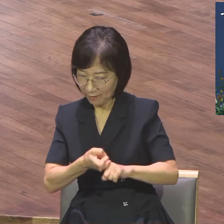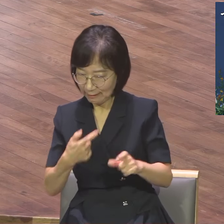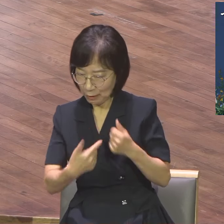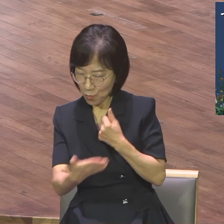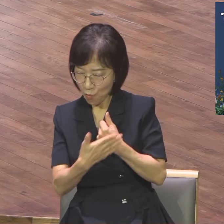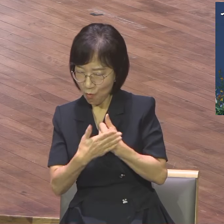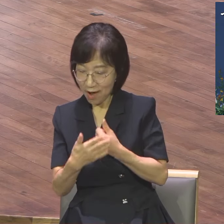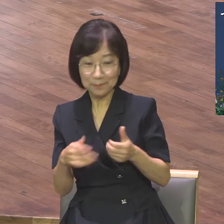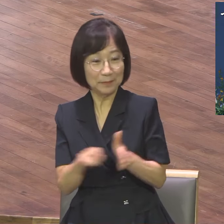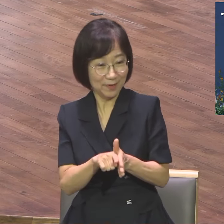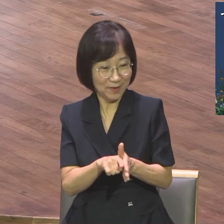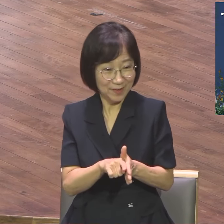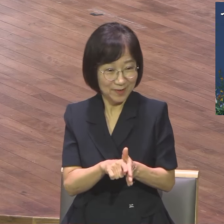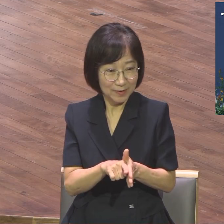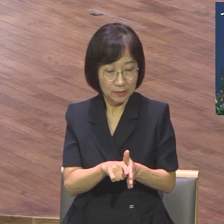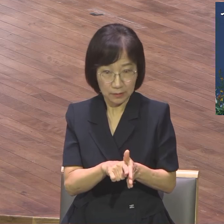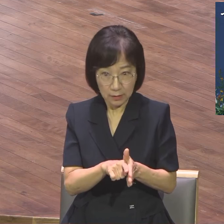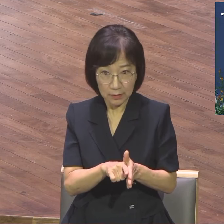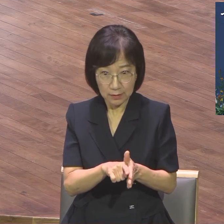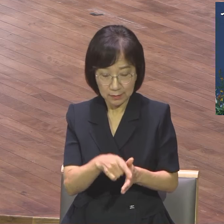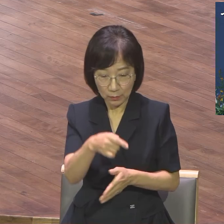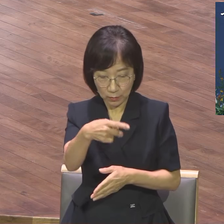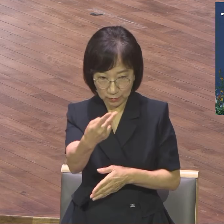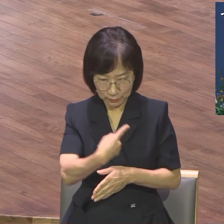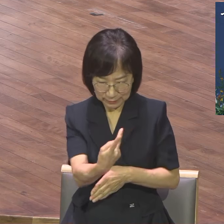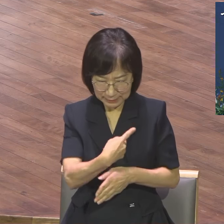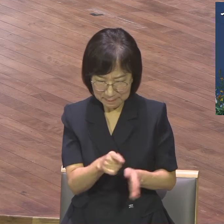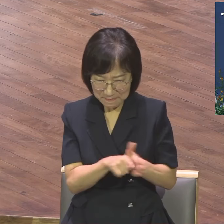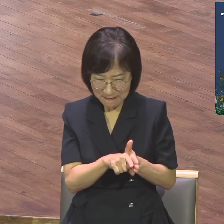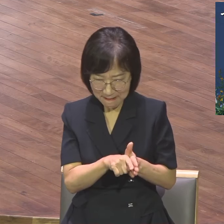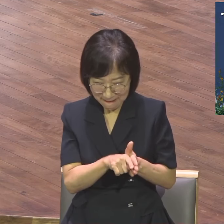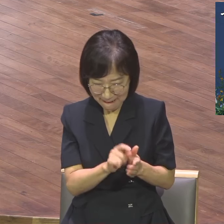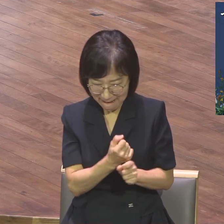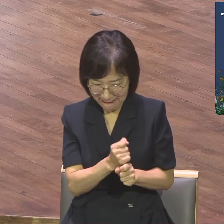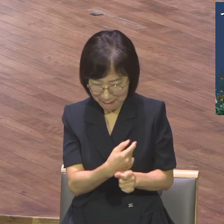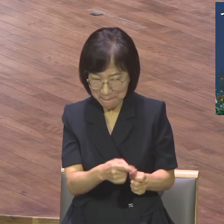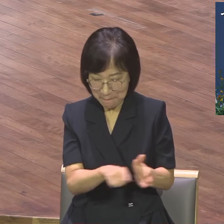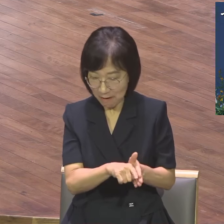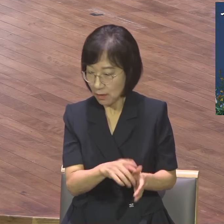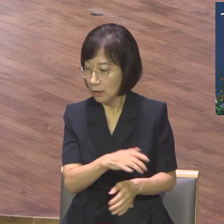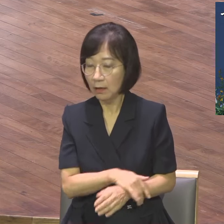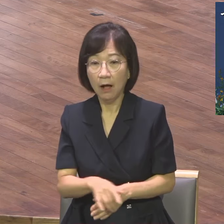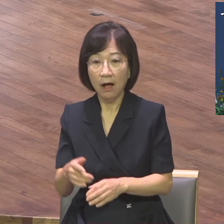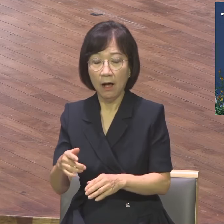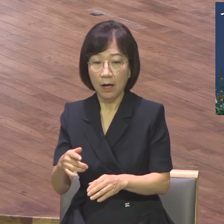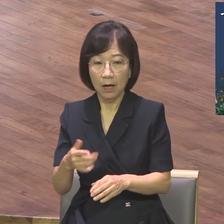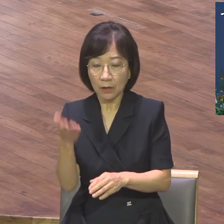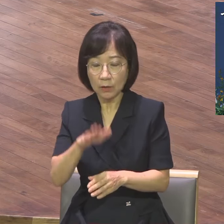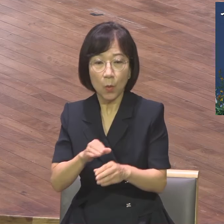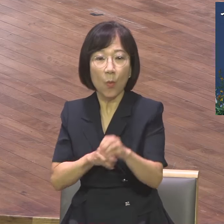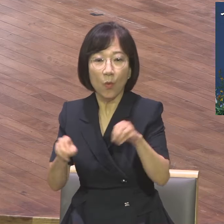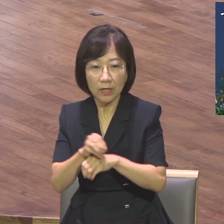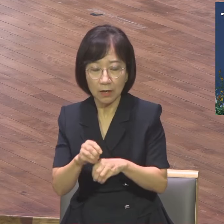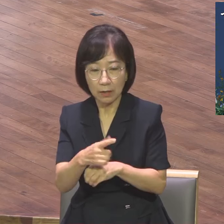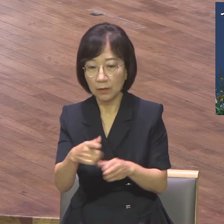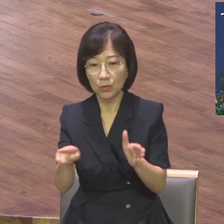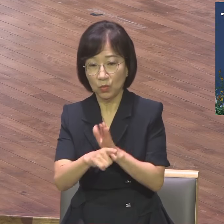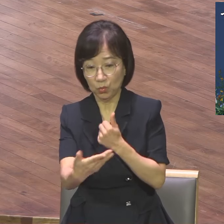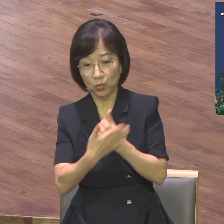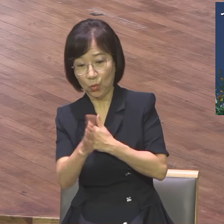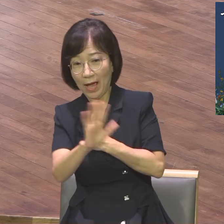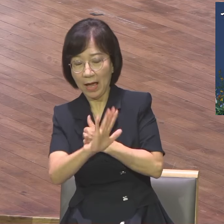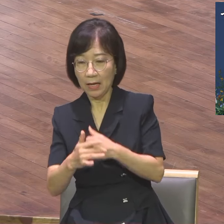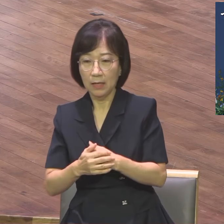줄 알았는데 전혀 다른 결과가 나왔을 때 큰